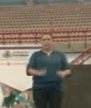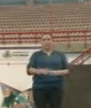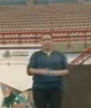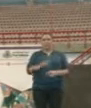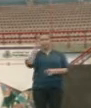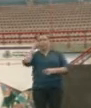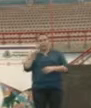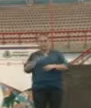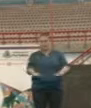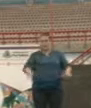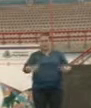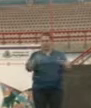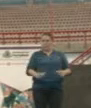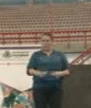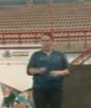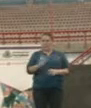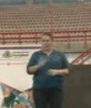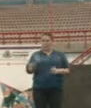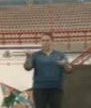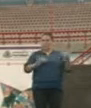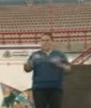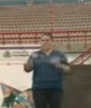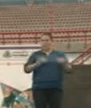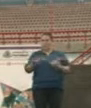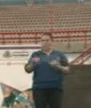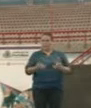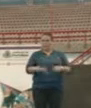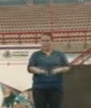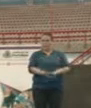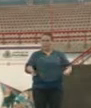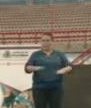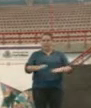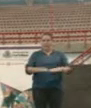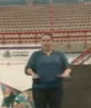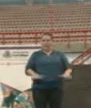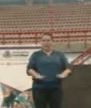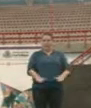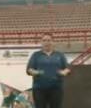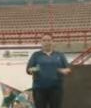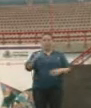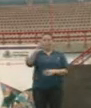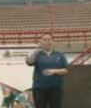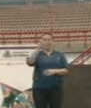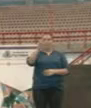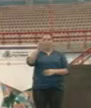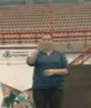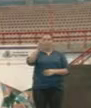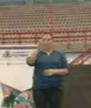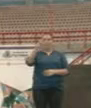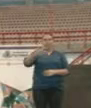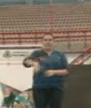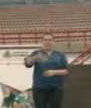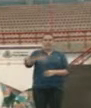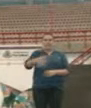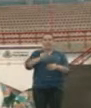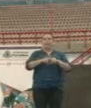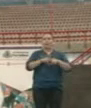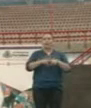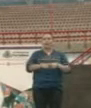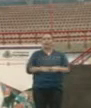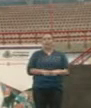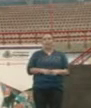chão. Já ouviu falar de tapete persa? Sabe por que o tapete persa é caro? Porque eles não